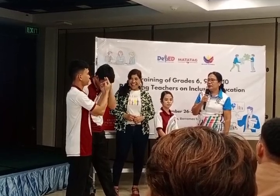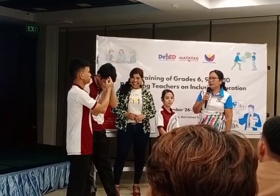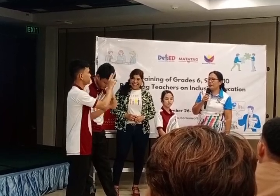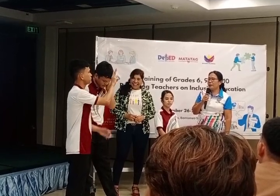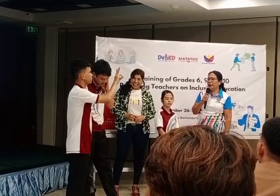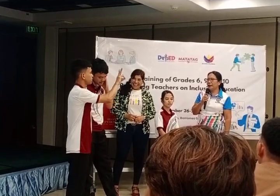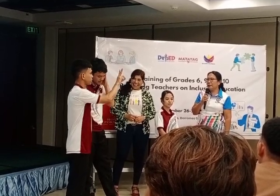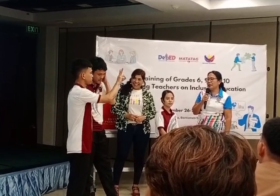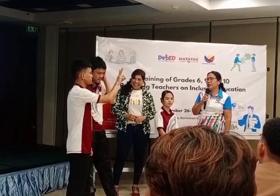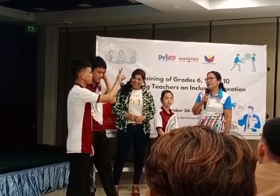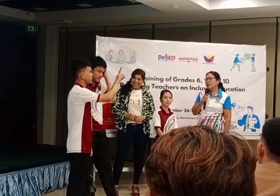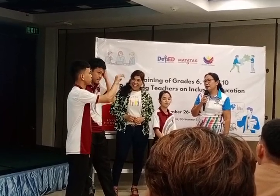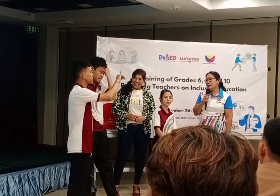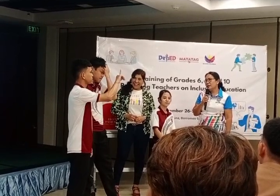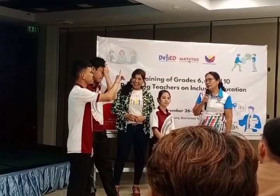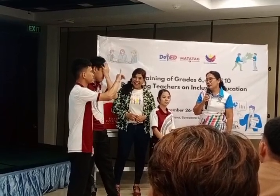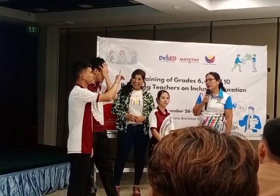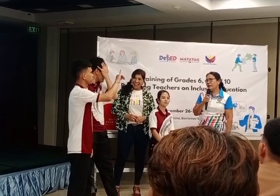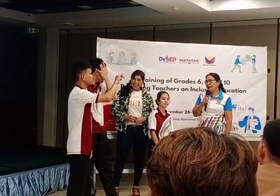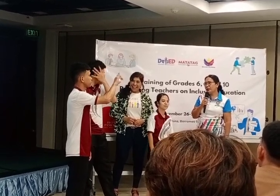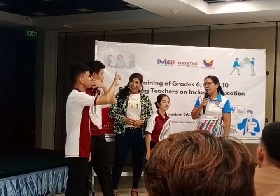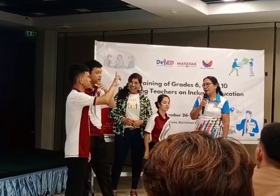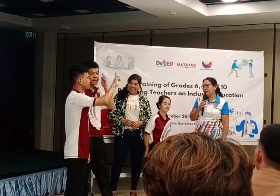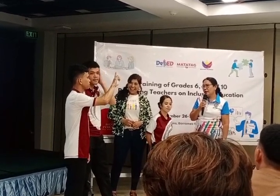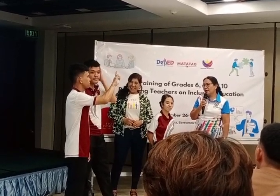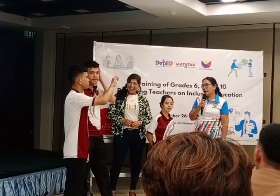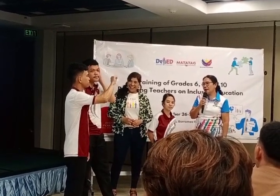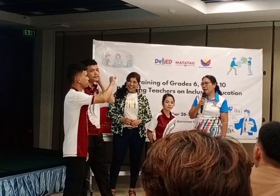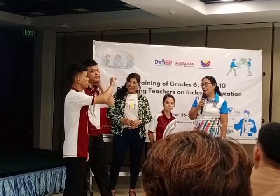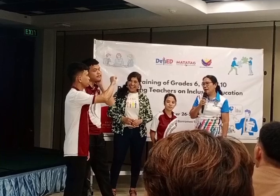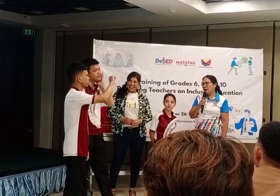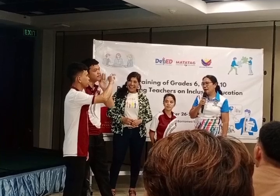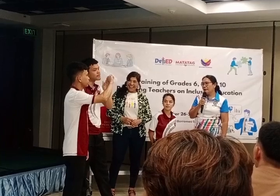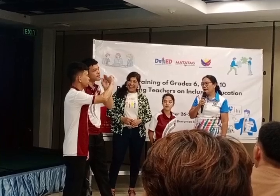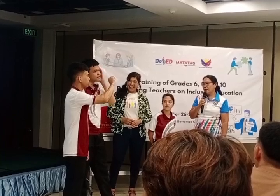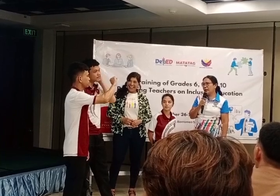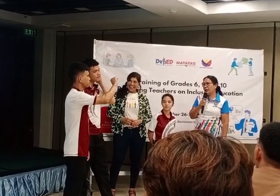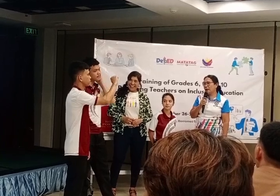My family name is V. L.